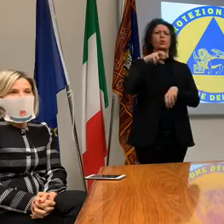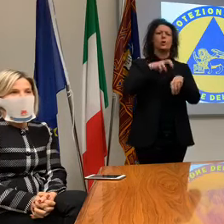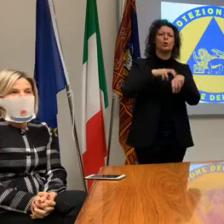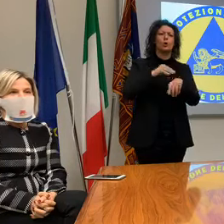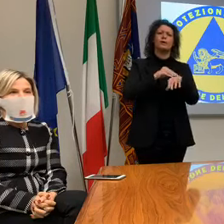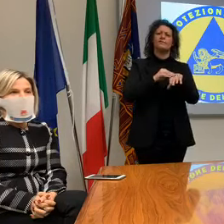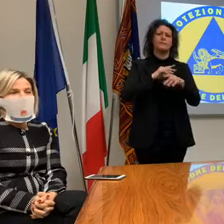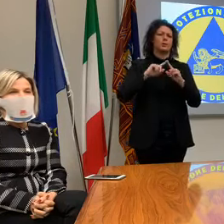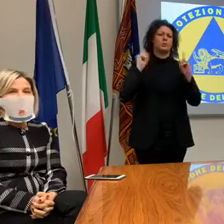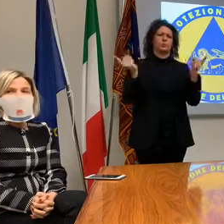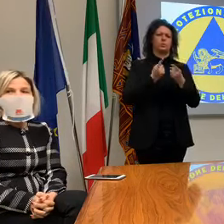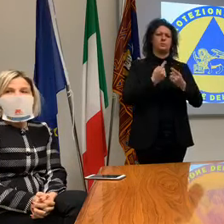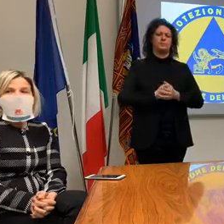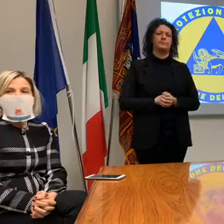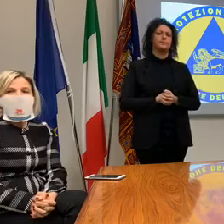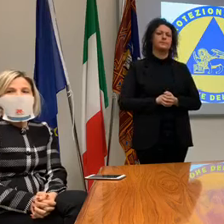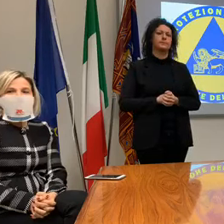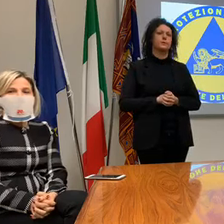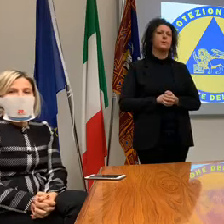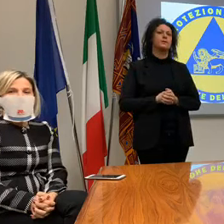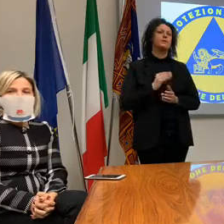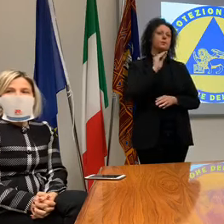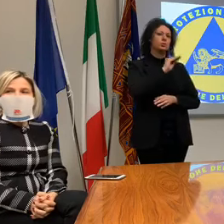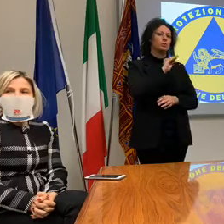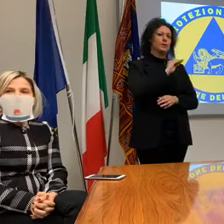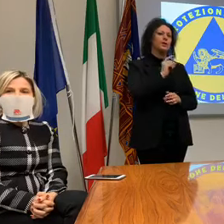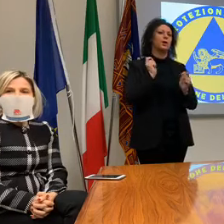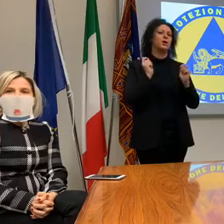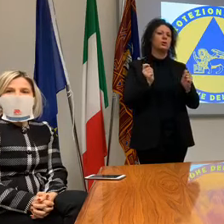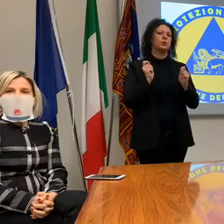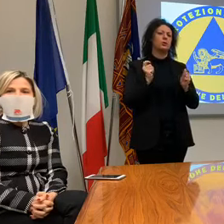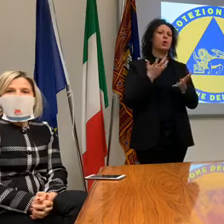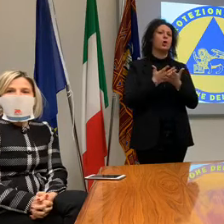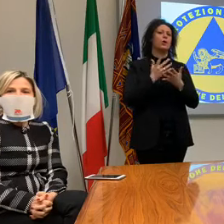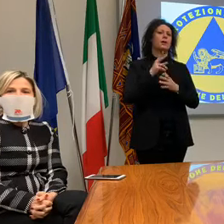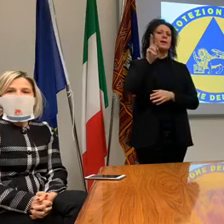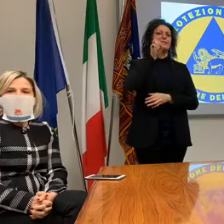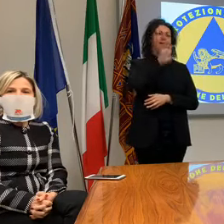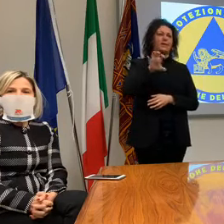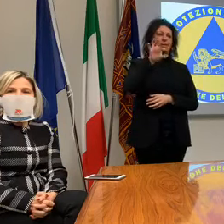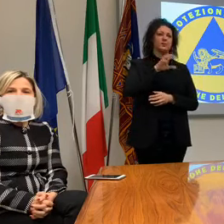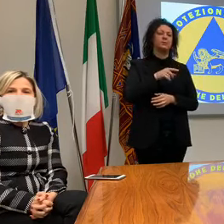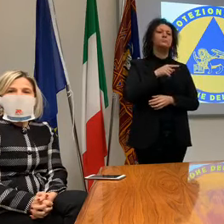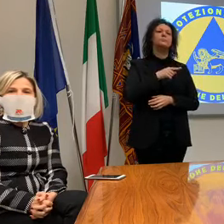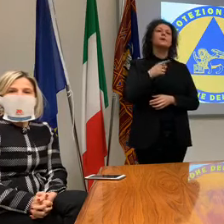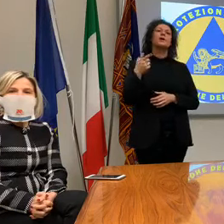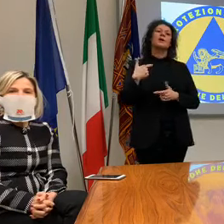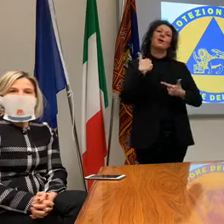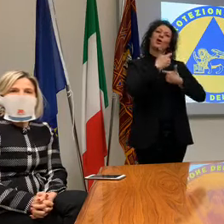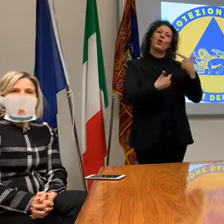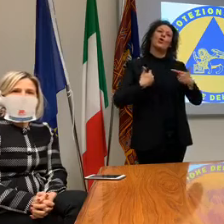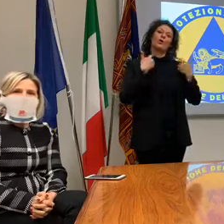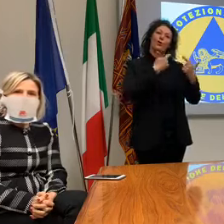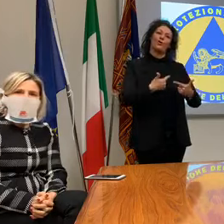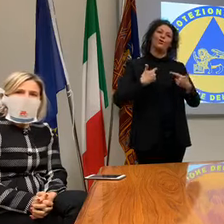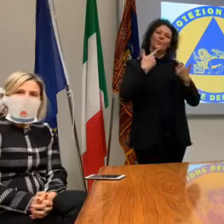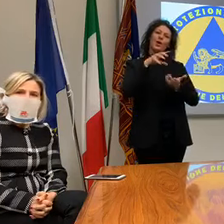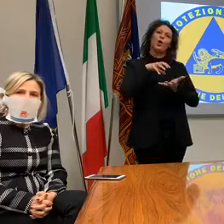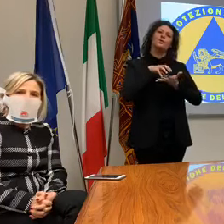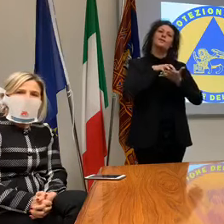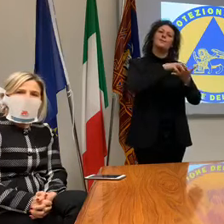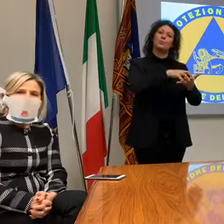del Veneto, il contributo dei privati, Presidente, lei come lo giudica? Il